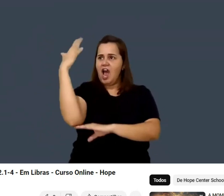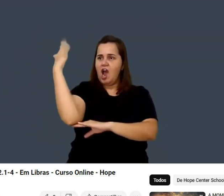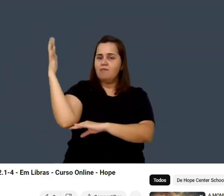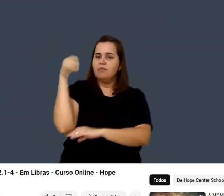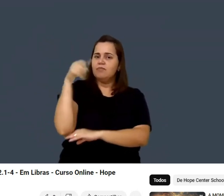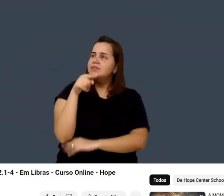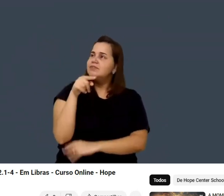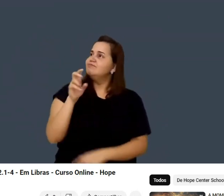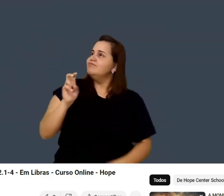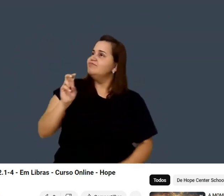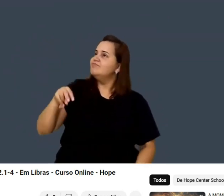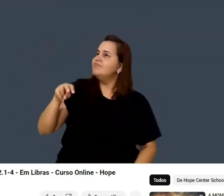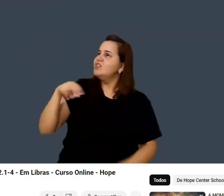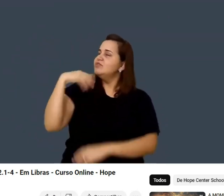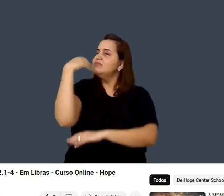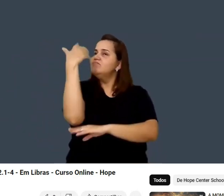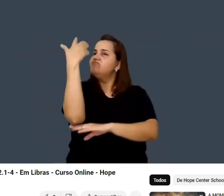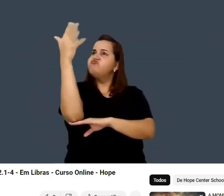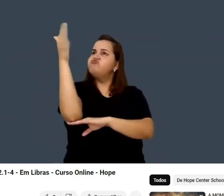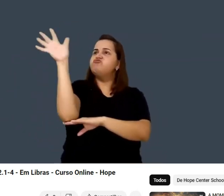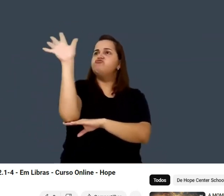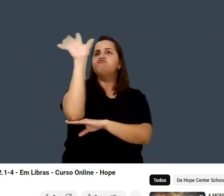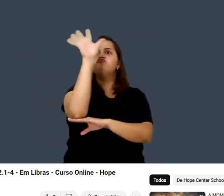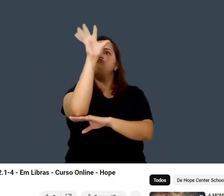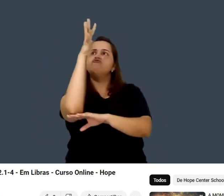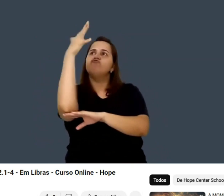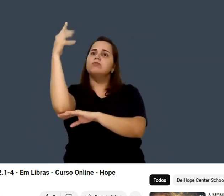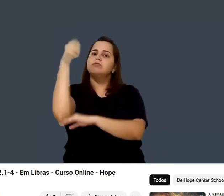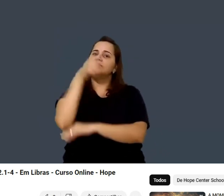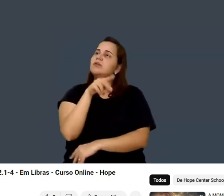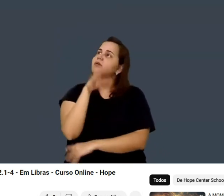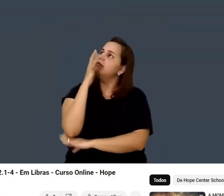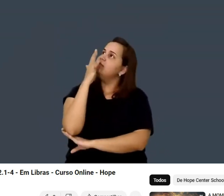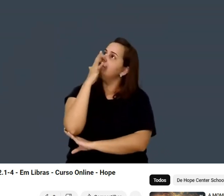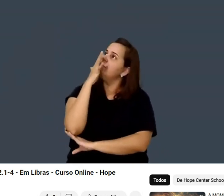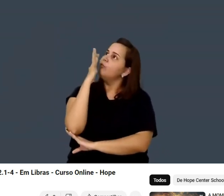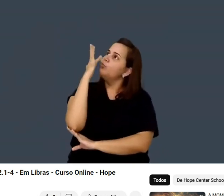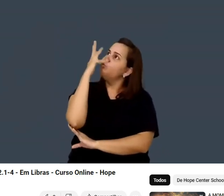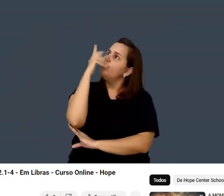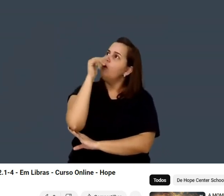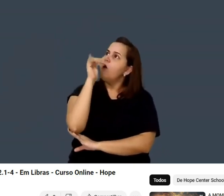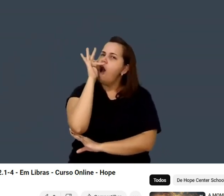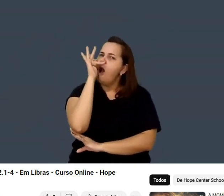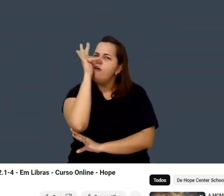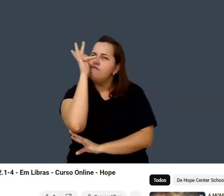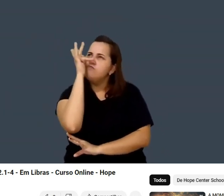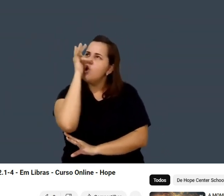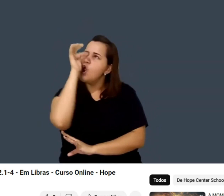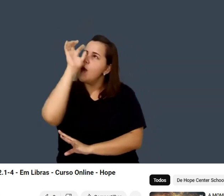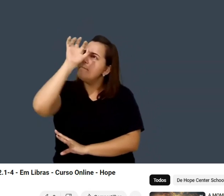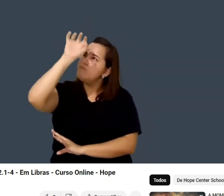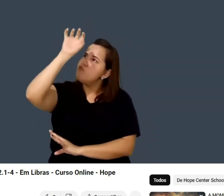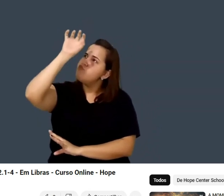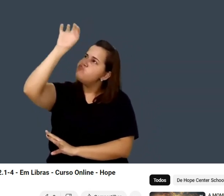mãos. As florestas, com os mais diversos frutos, nossa,